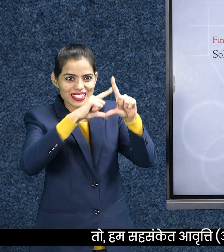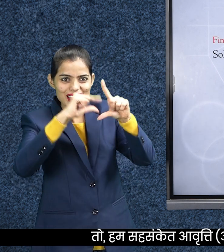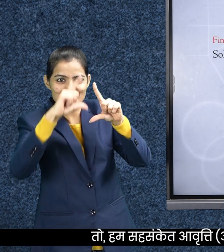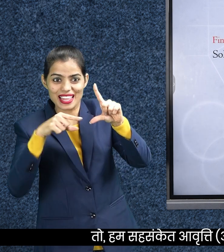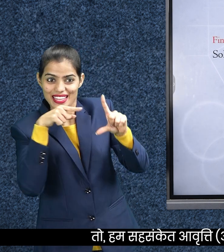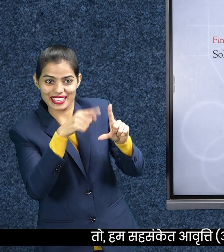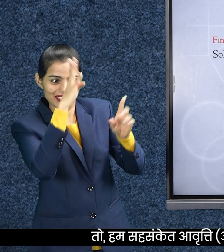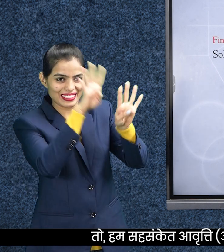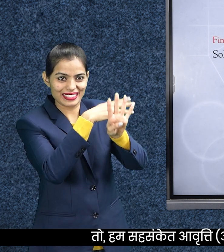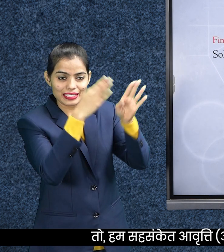जाएंगे।